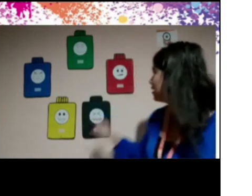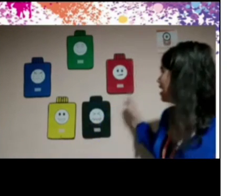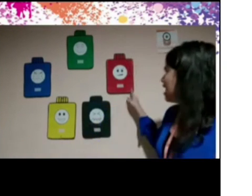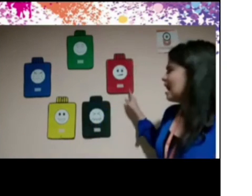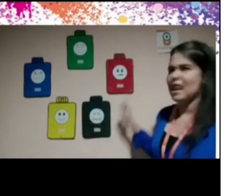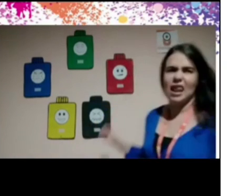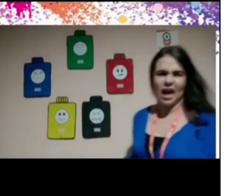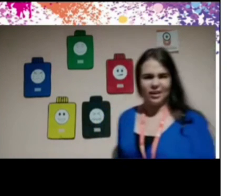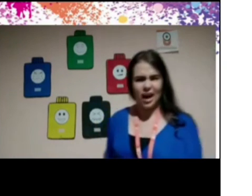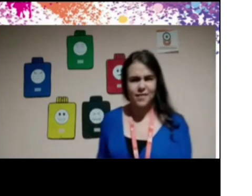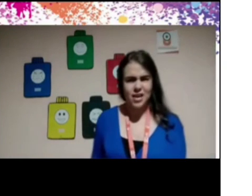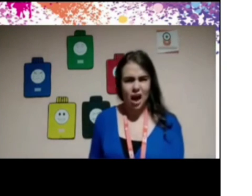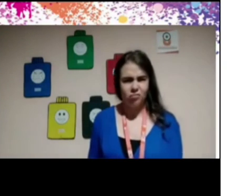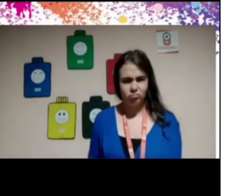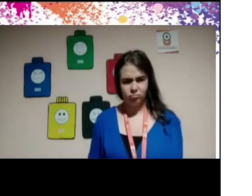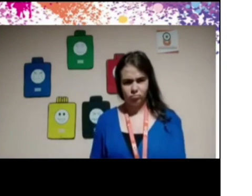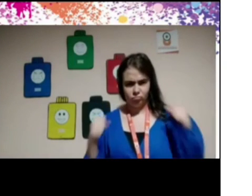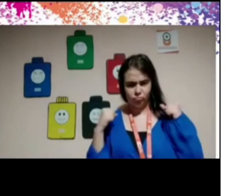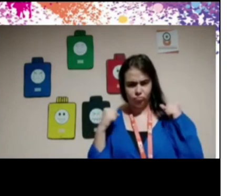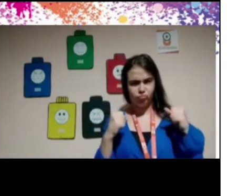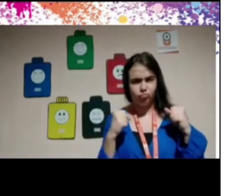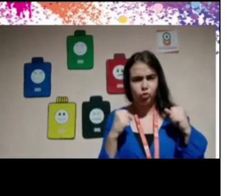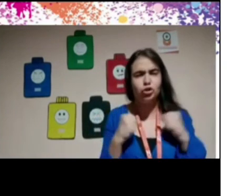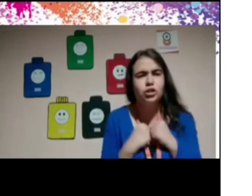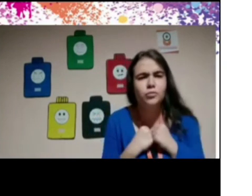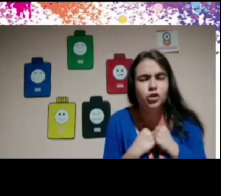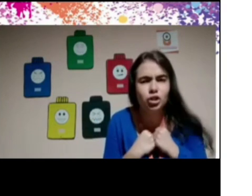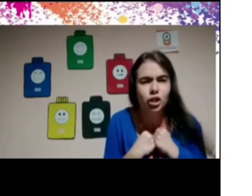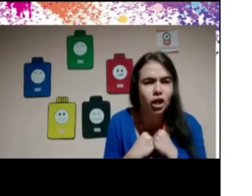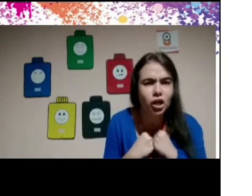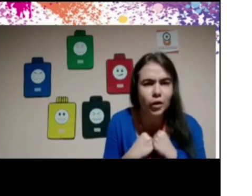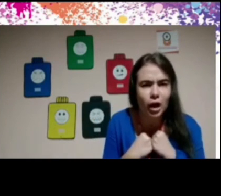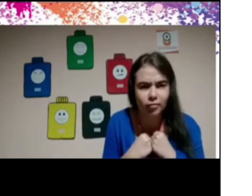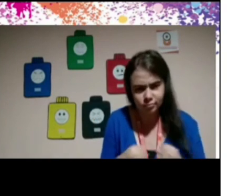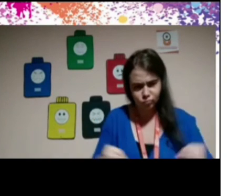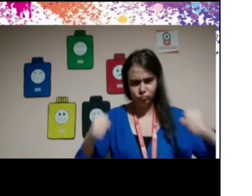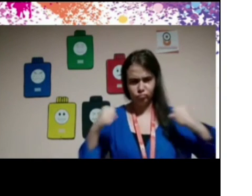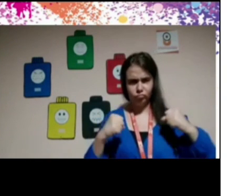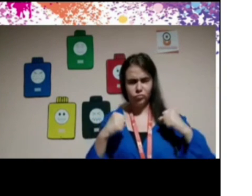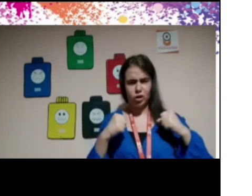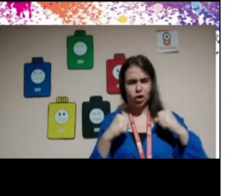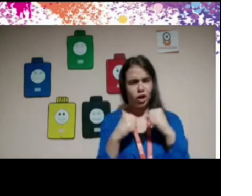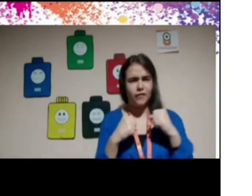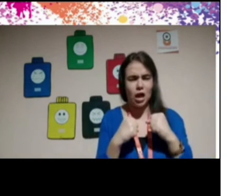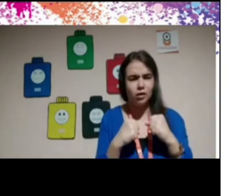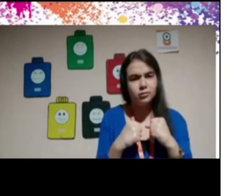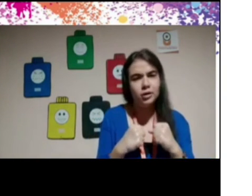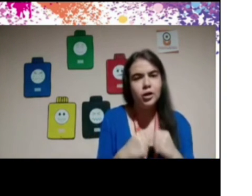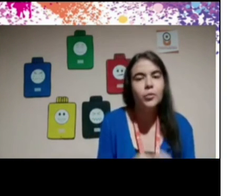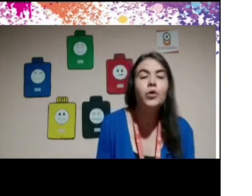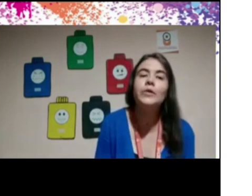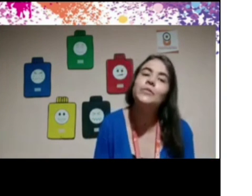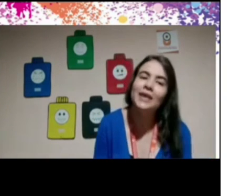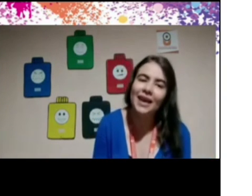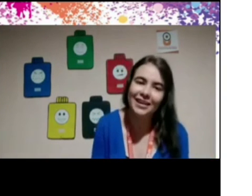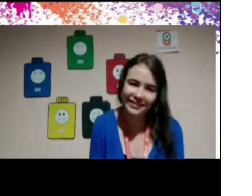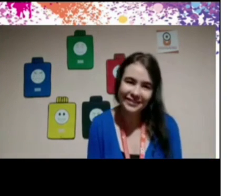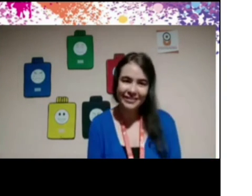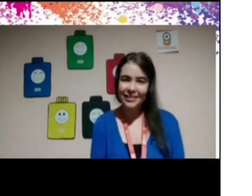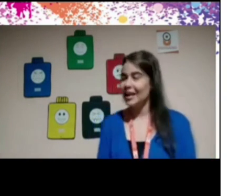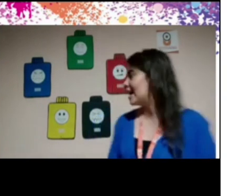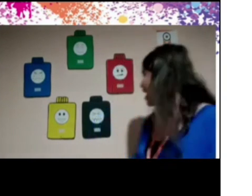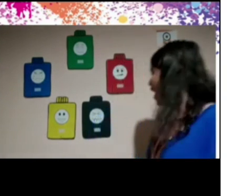significado, la rabia. Todos hacemos así cara de rabia, la rabia, muy